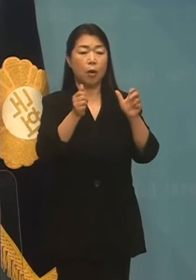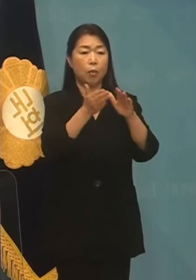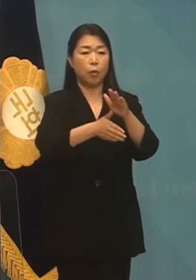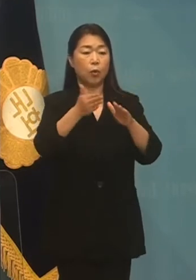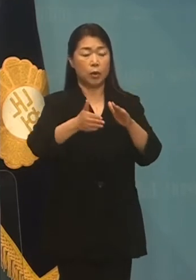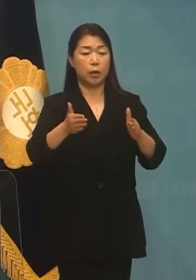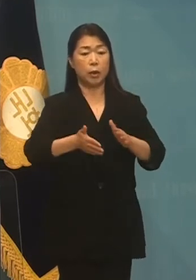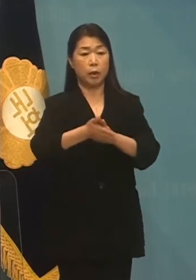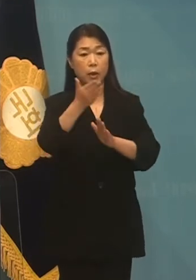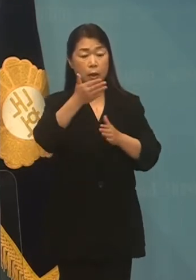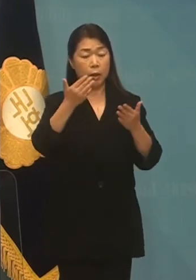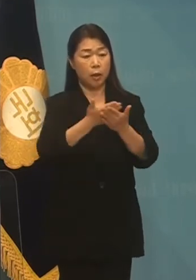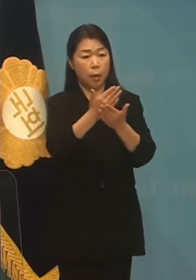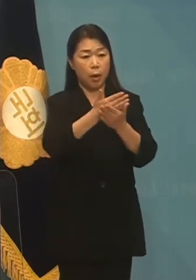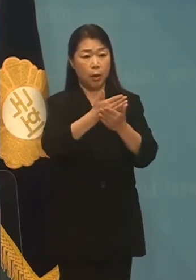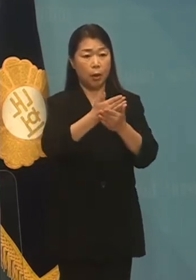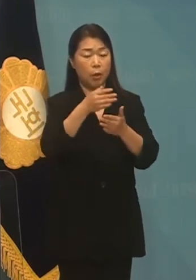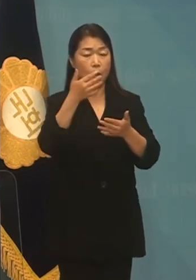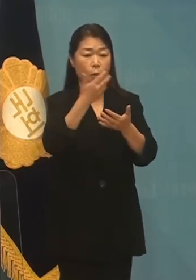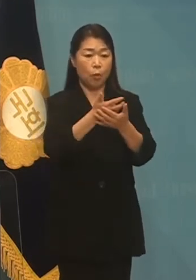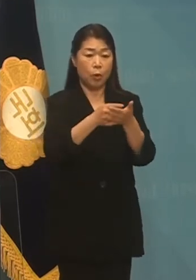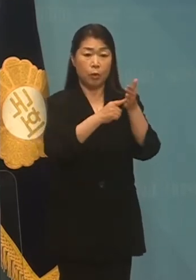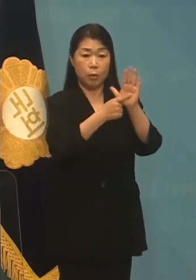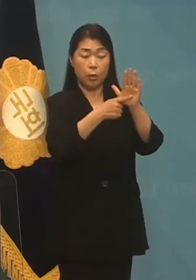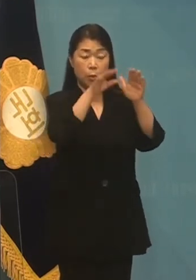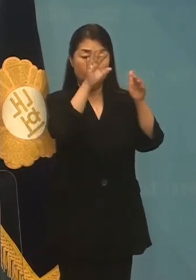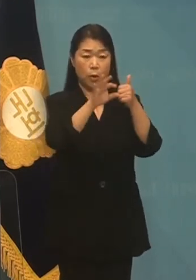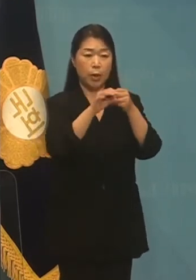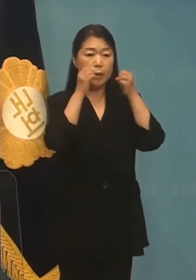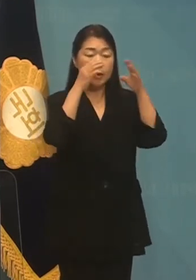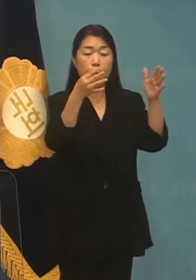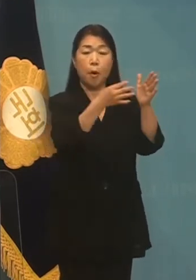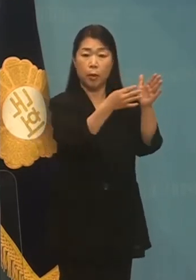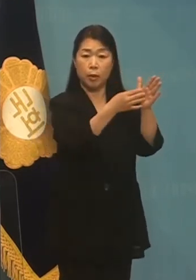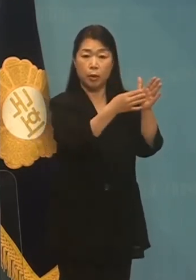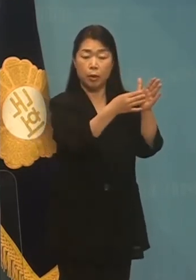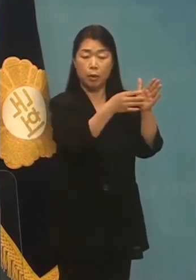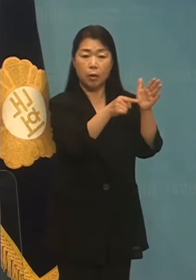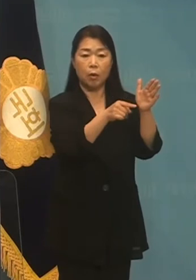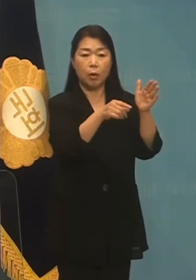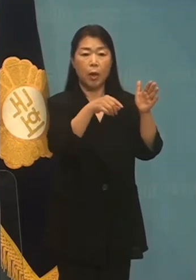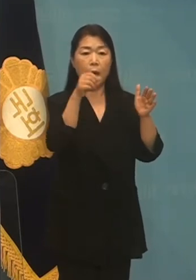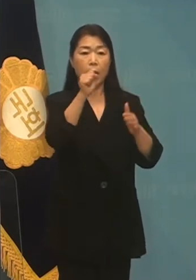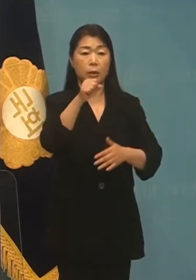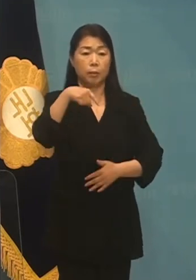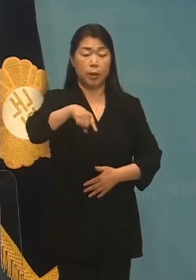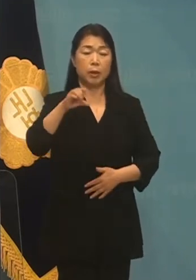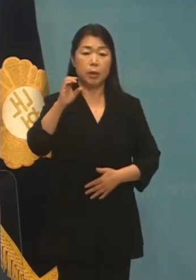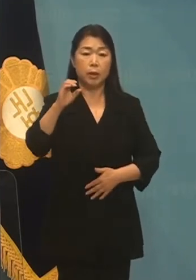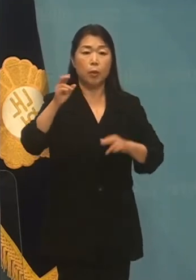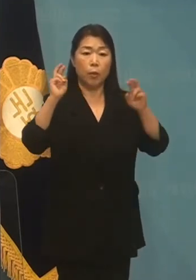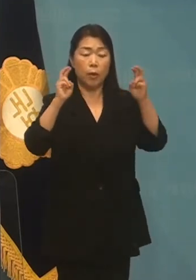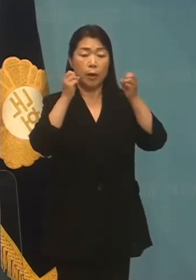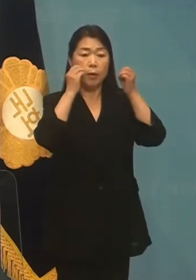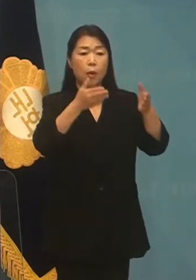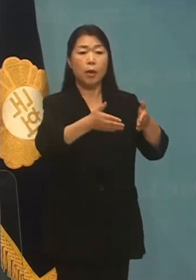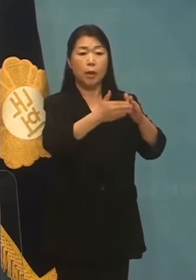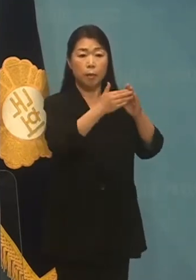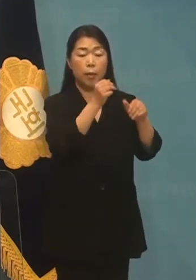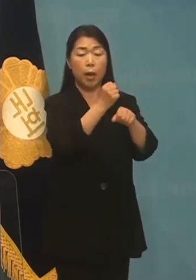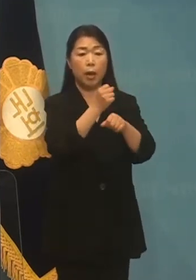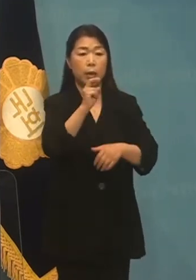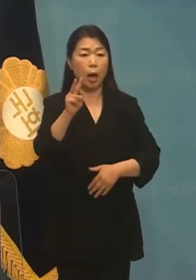성남도시개발공사의 공모지침서를 보면 신설 법인인 SPC사를